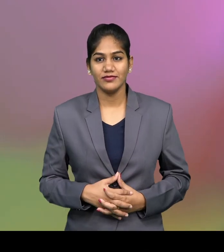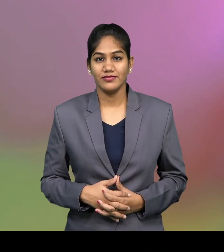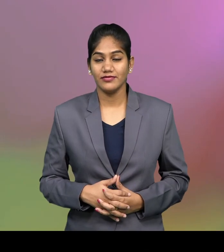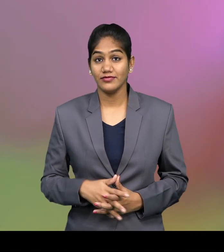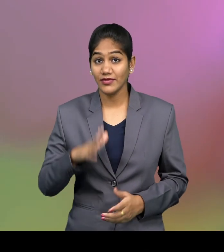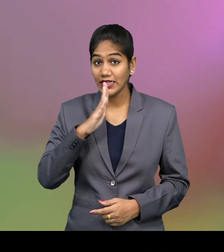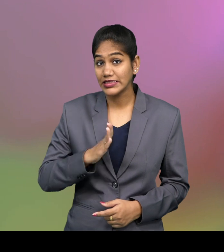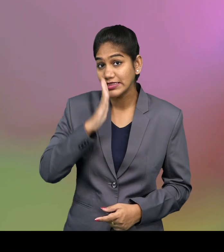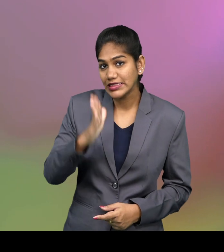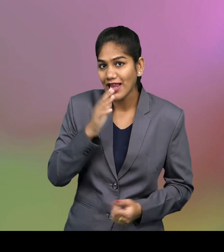రైలు ప్రమాదాలు,